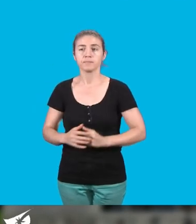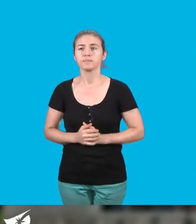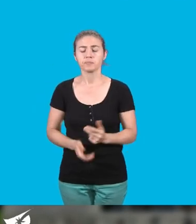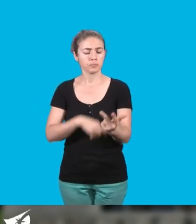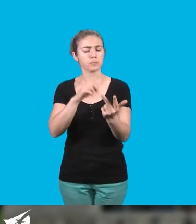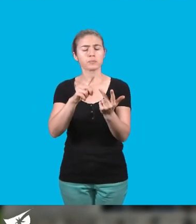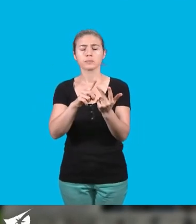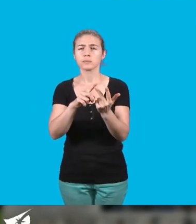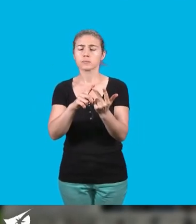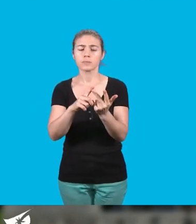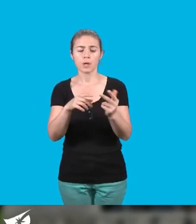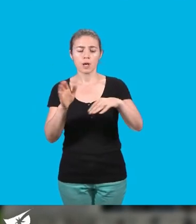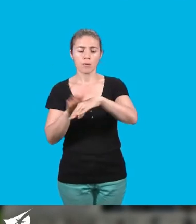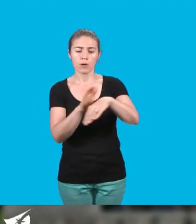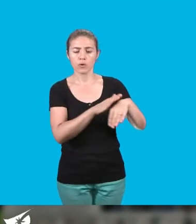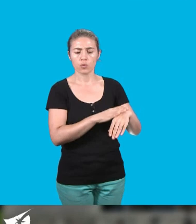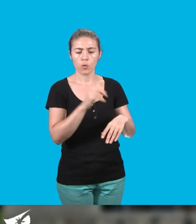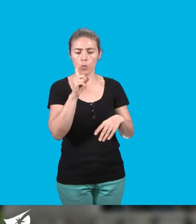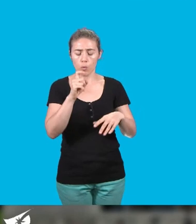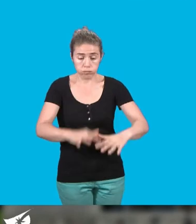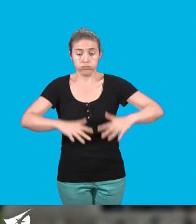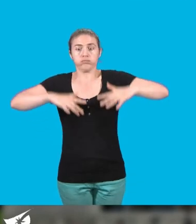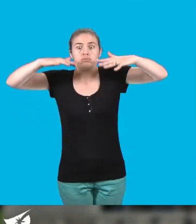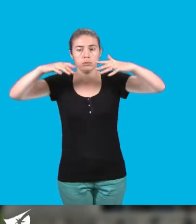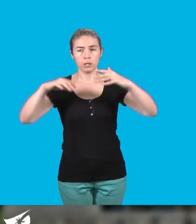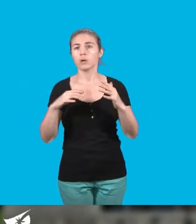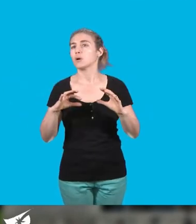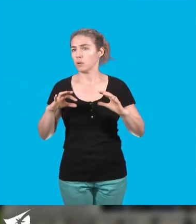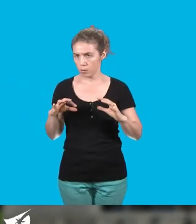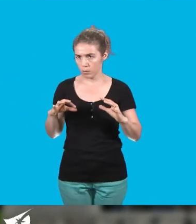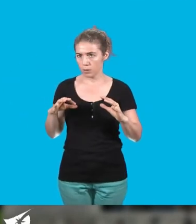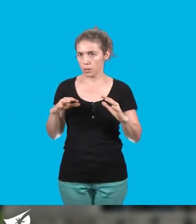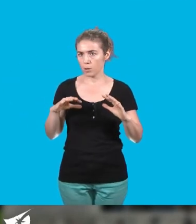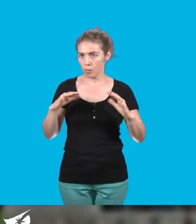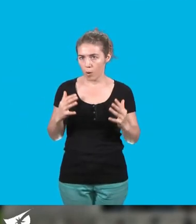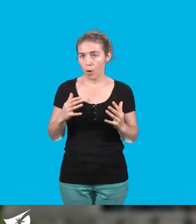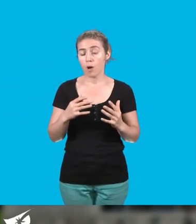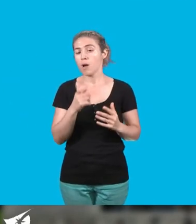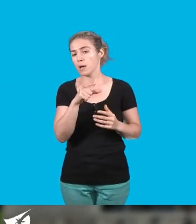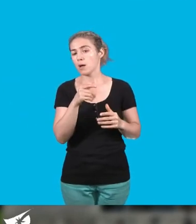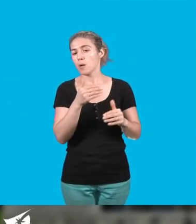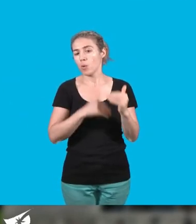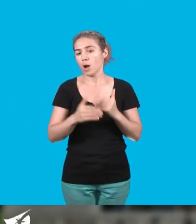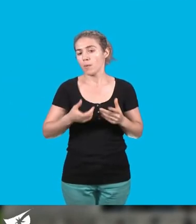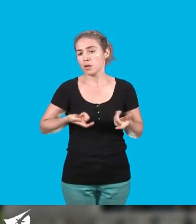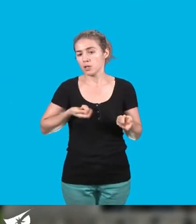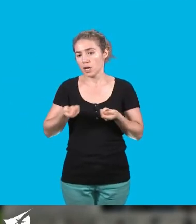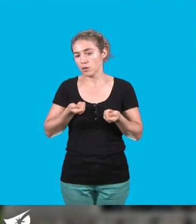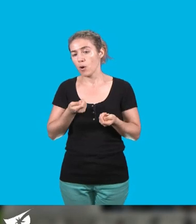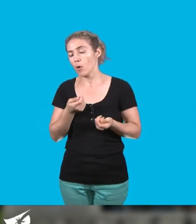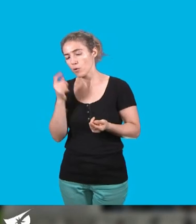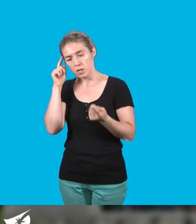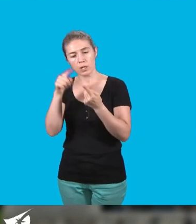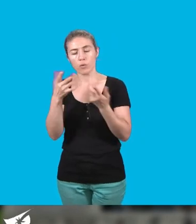point concerne la prévention des inondations. L'enjeu avec ce schéma directeur est là encore d'améliorer la résilience de